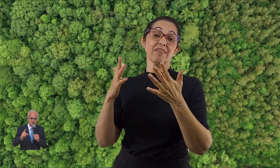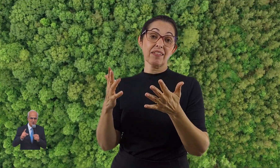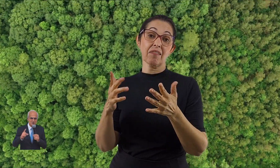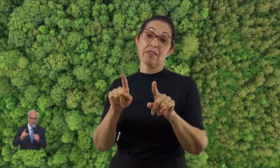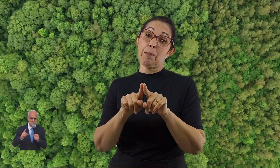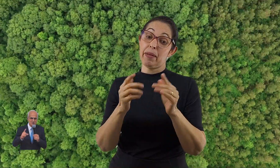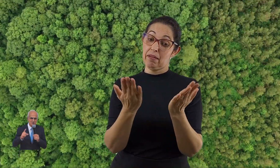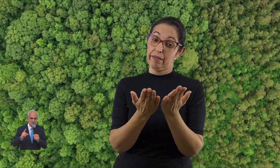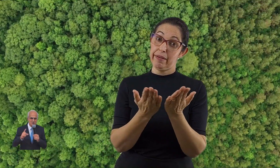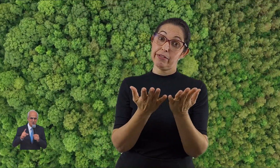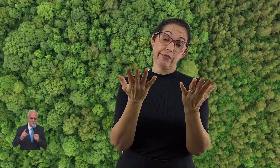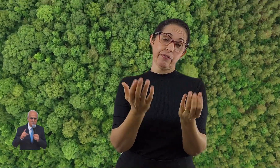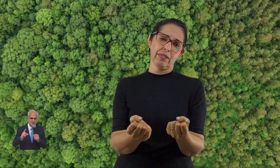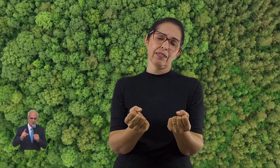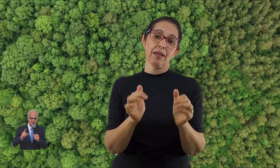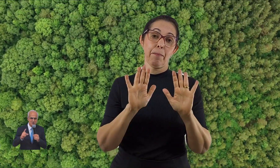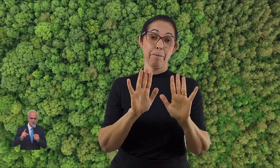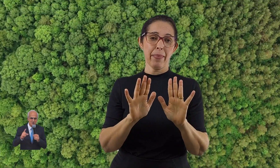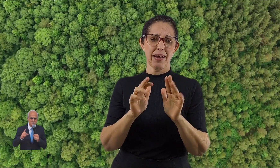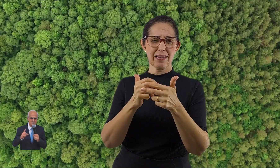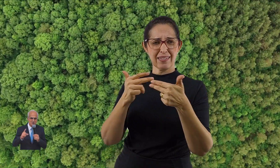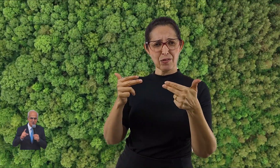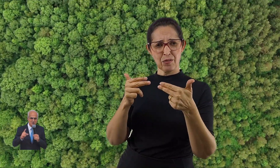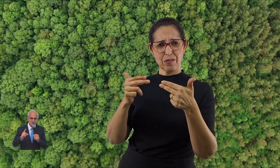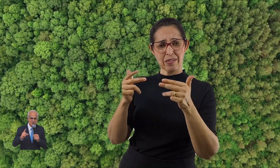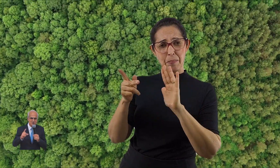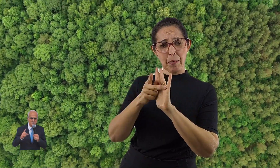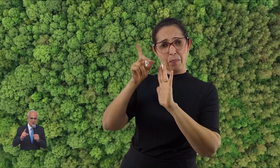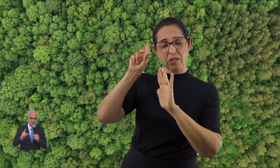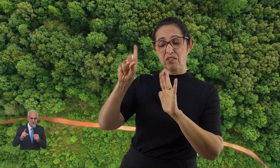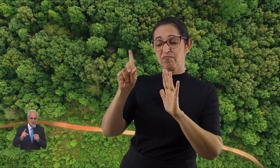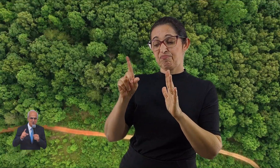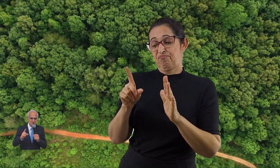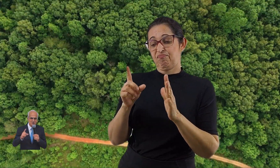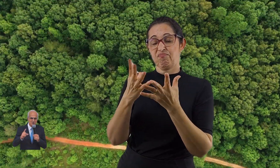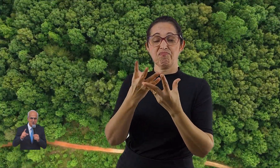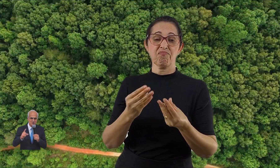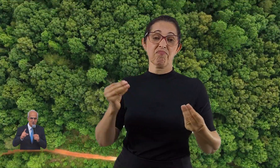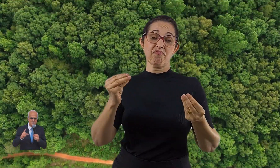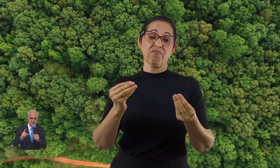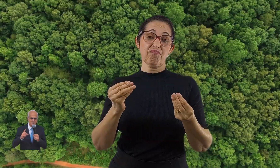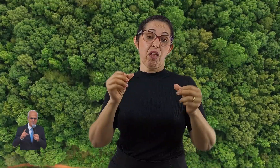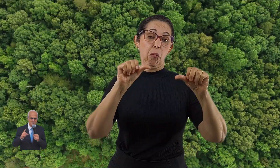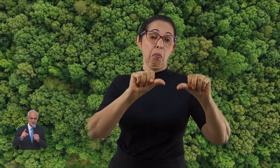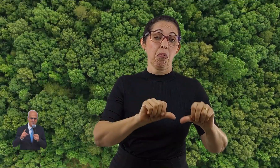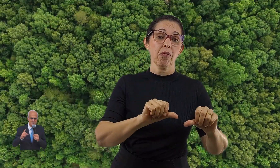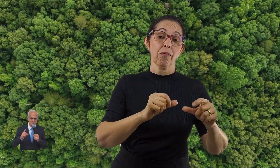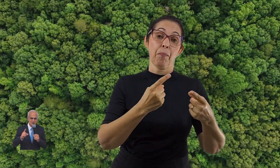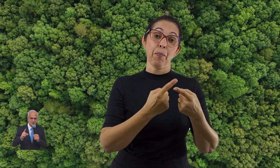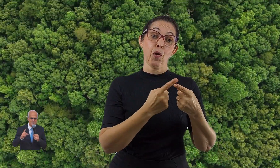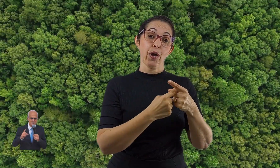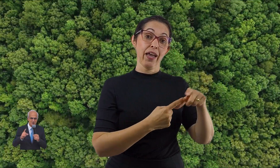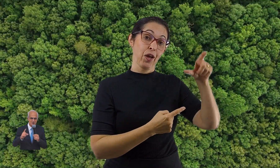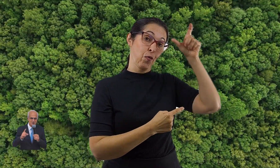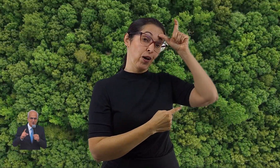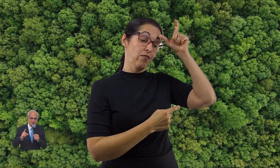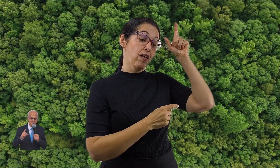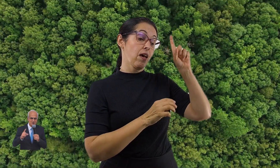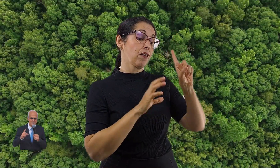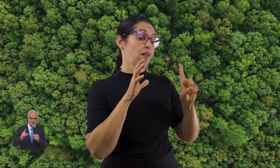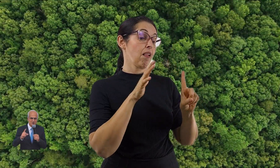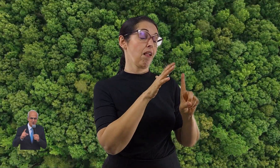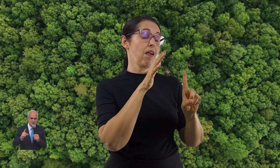crente também. Mas os valores eternos perdem um sentido quando o adversário trabalha a mente do homem. E nós